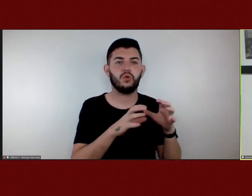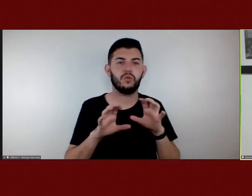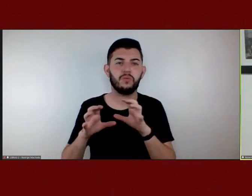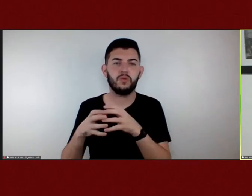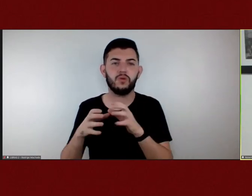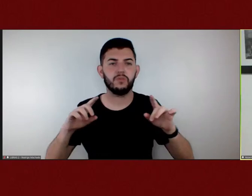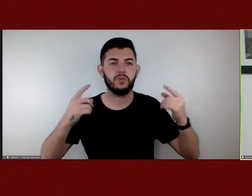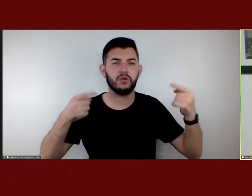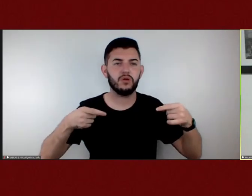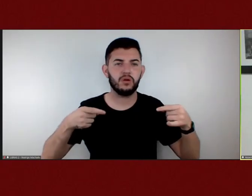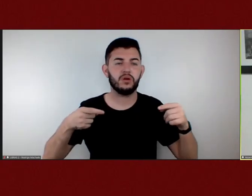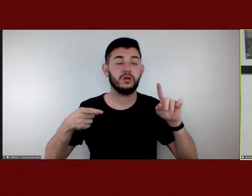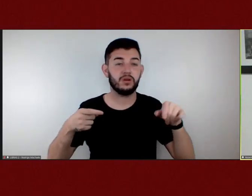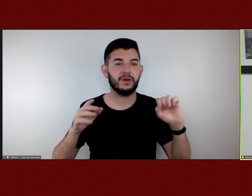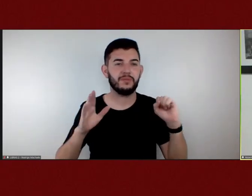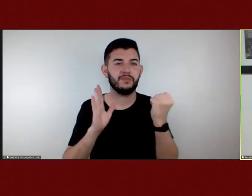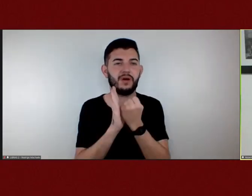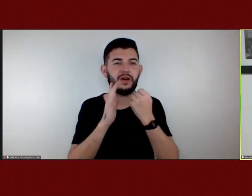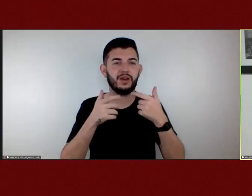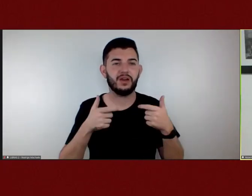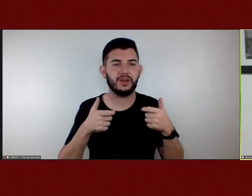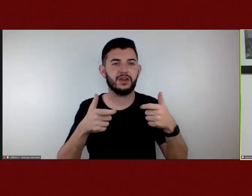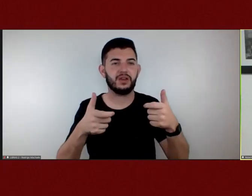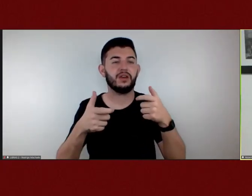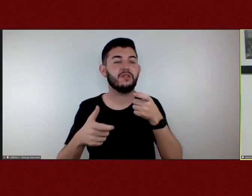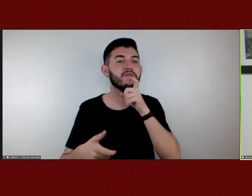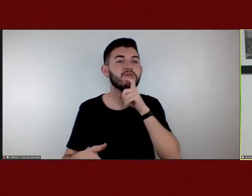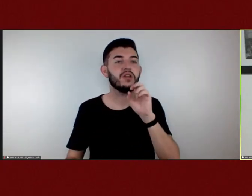Guerra Fria ou terror nuclear.